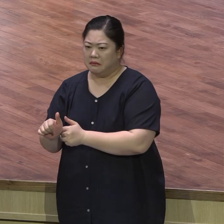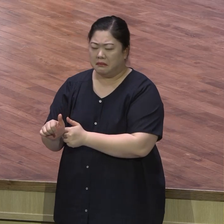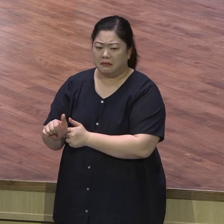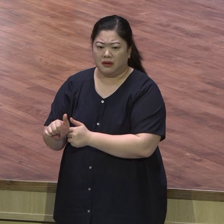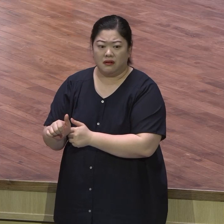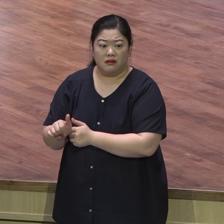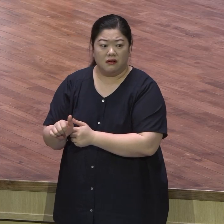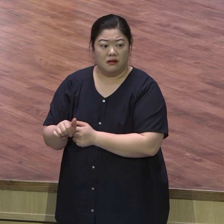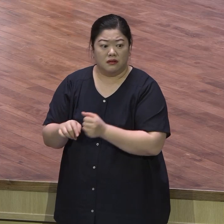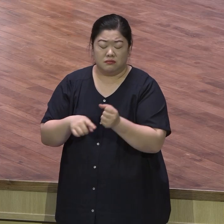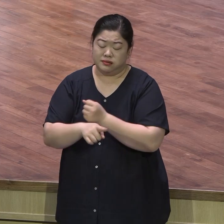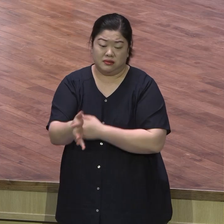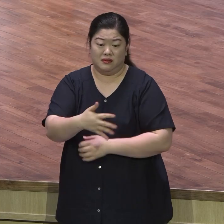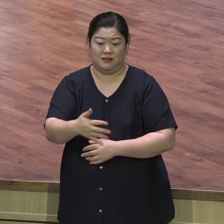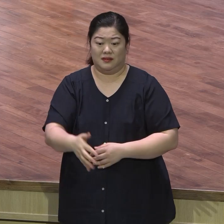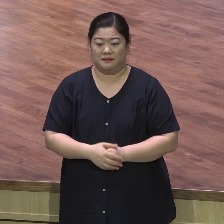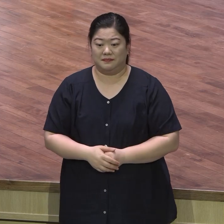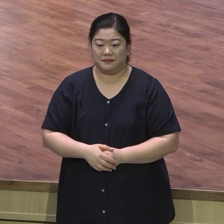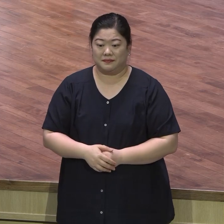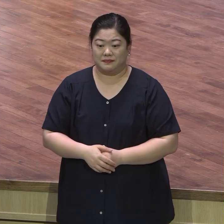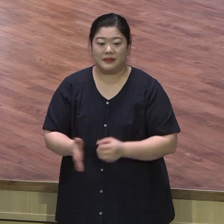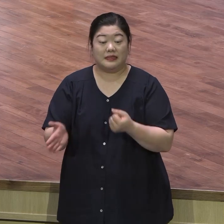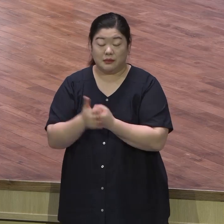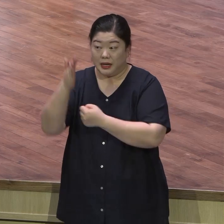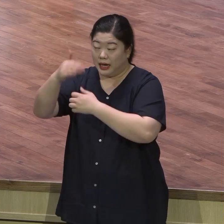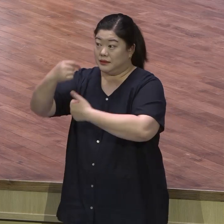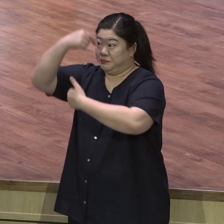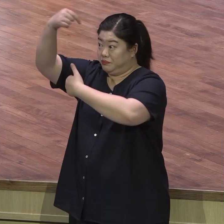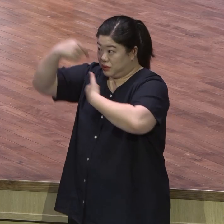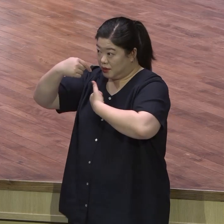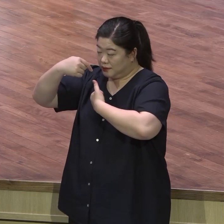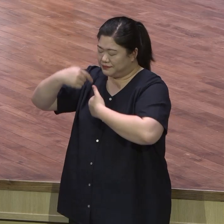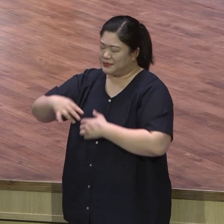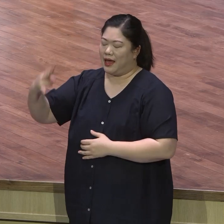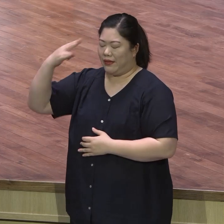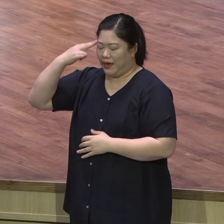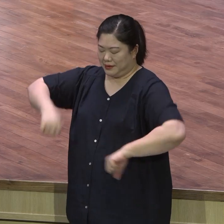그거 결론 내리고 생명권은 흔신한 것입니다.